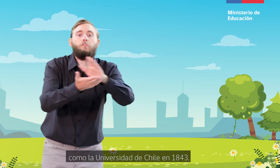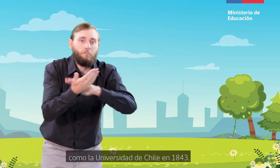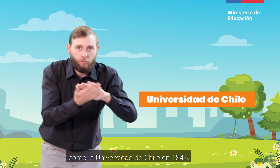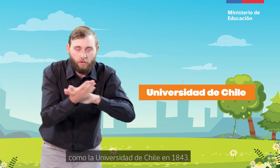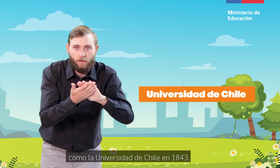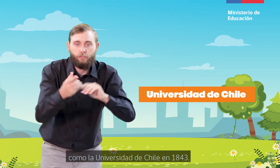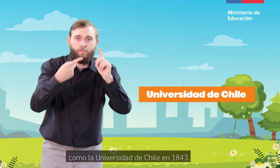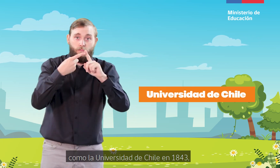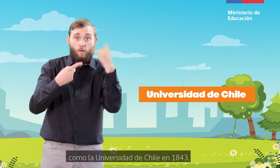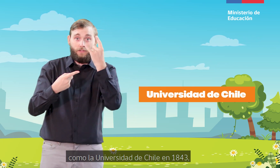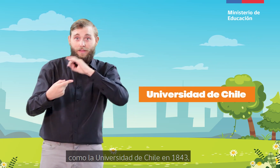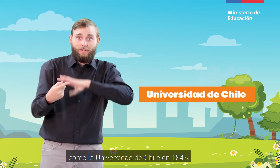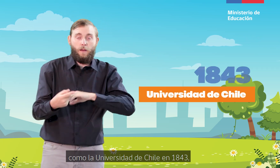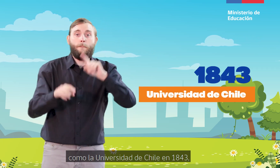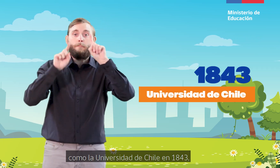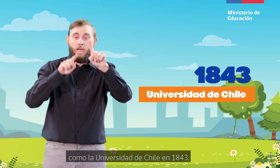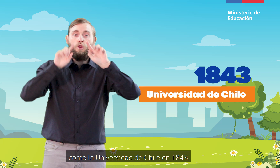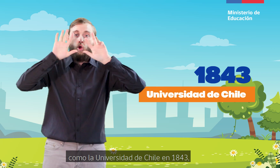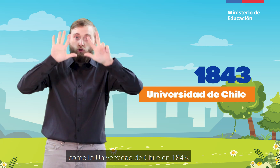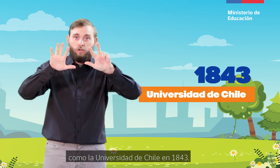la Universidad de Chile en 1843,